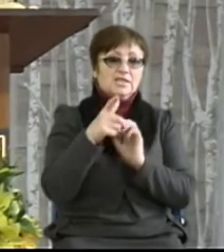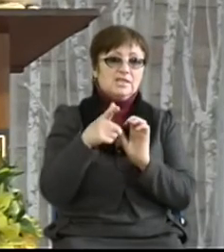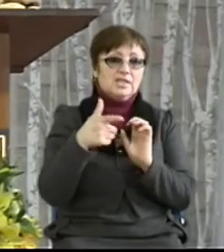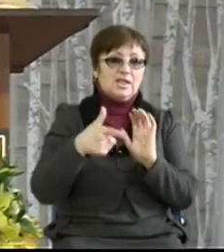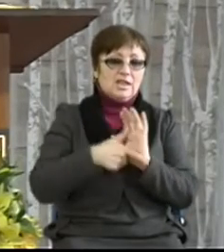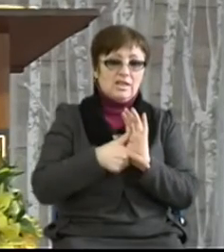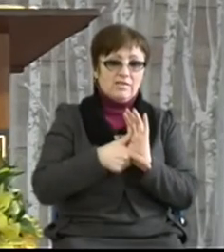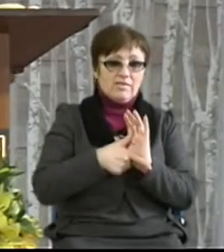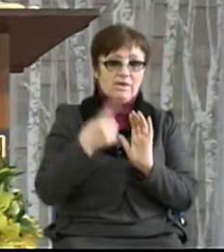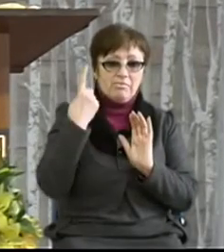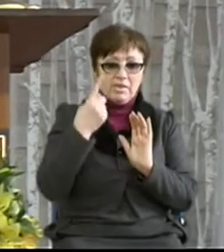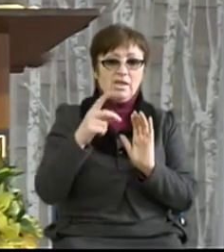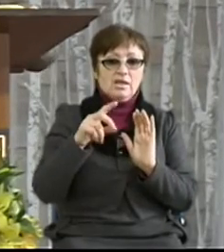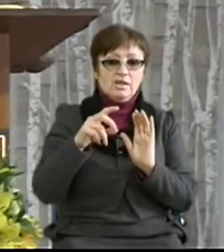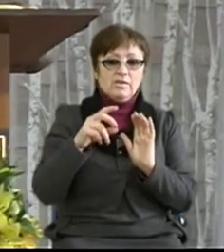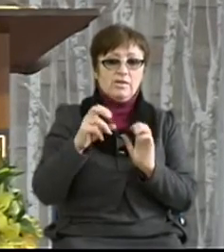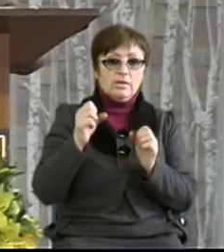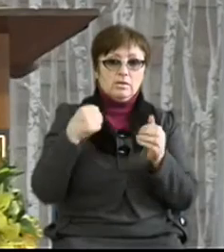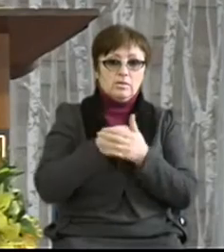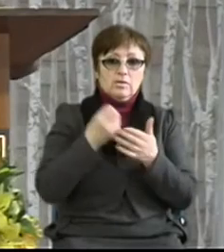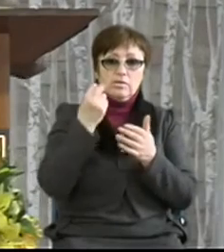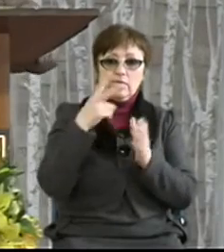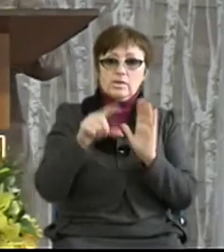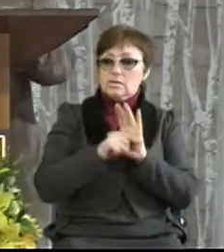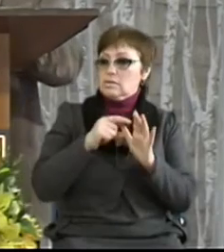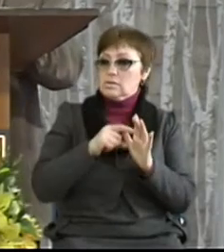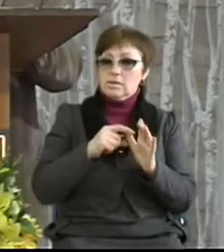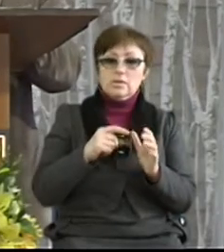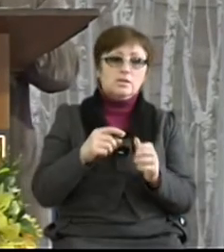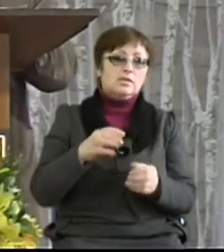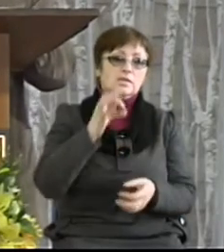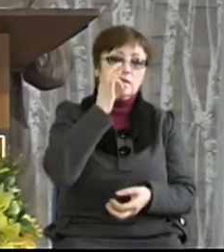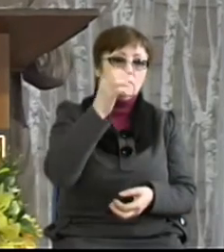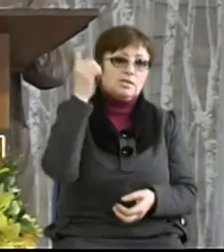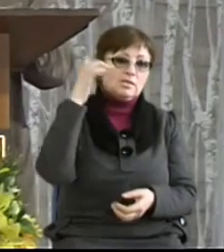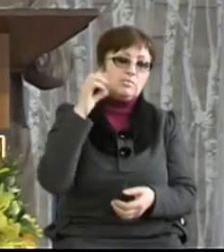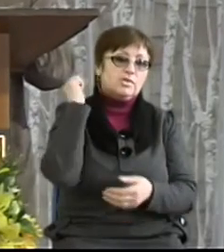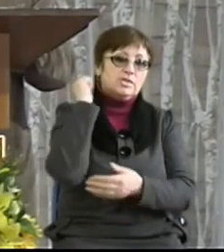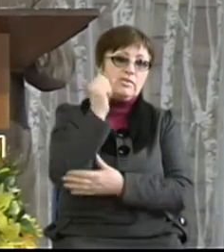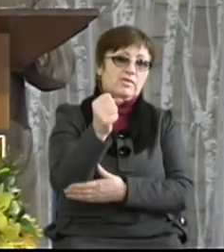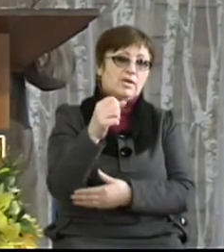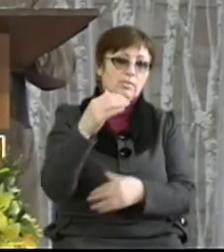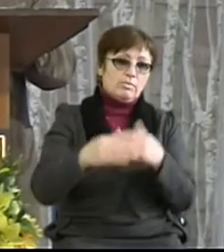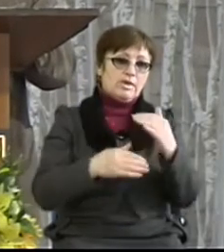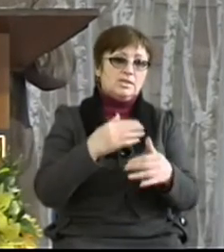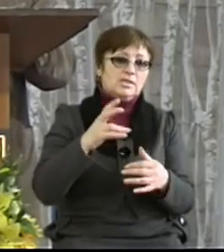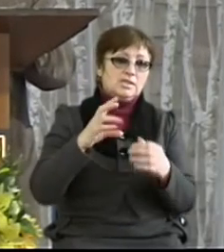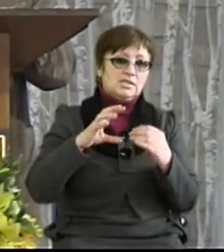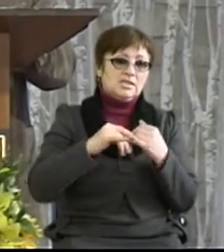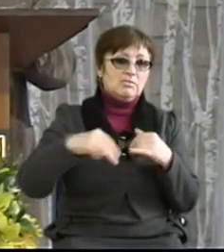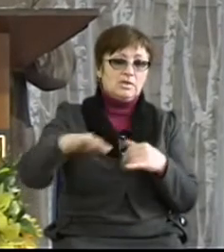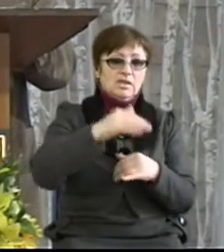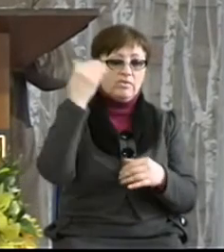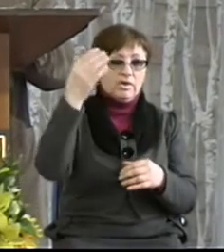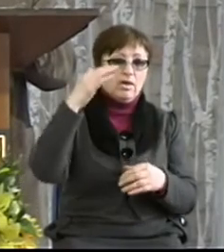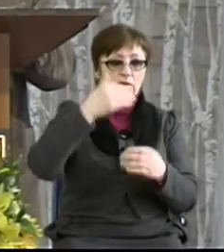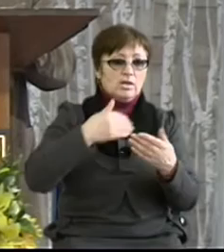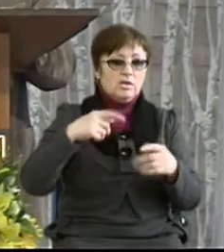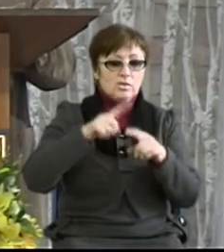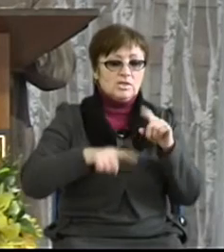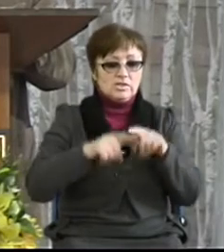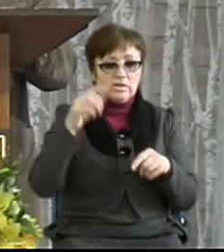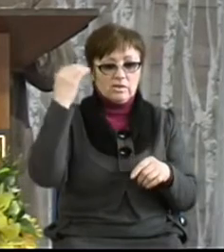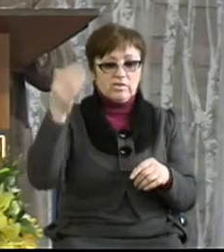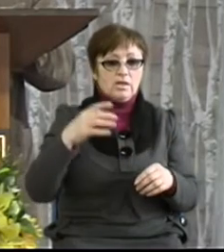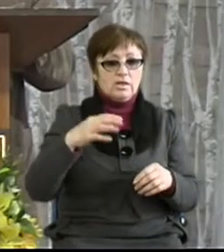бы прочитать с 1 по 12 стих. «И сказал Господь Аврааму, пойди из земли твоей, от родства твоего, и из дома